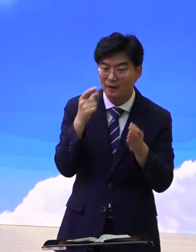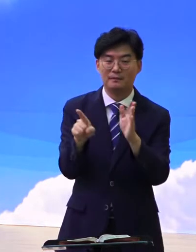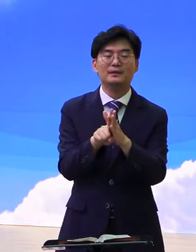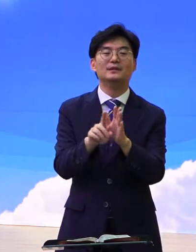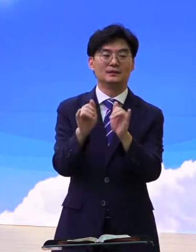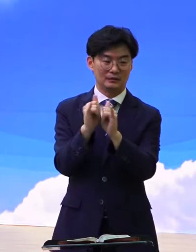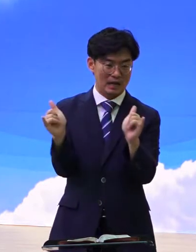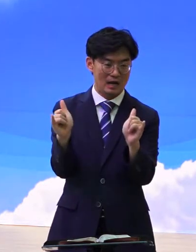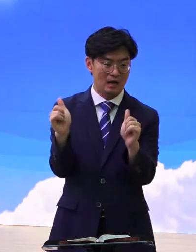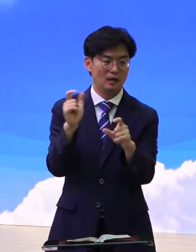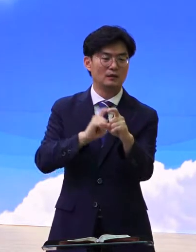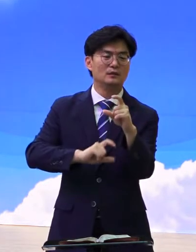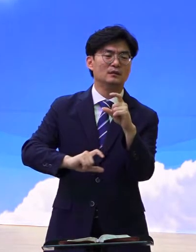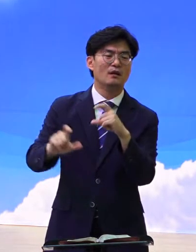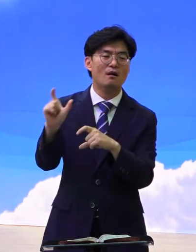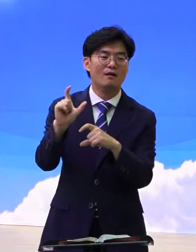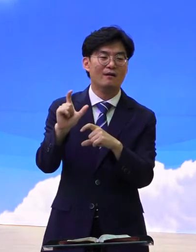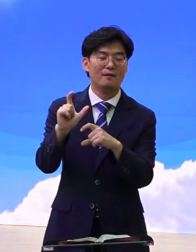뭡니까?